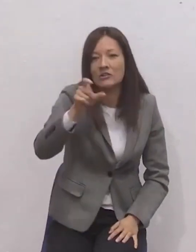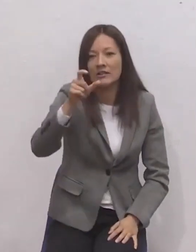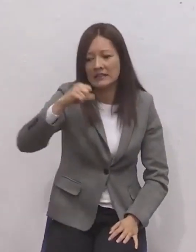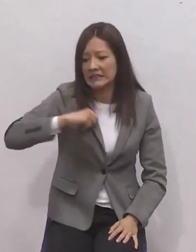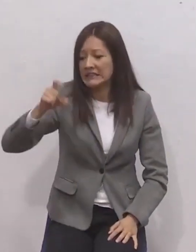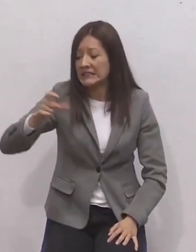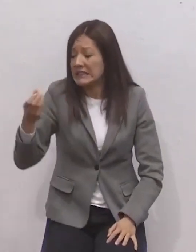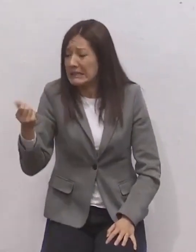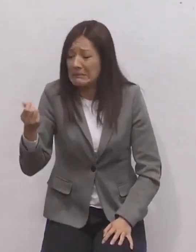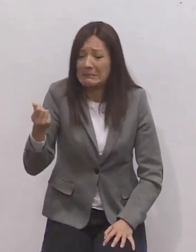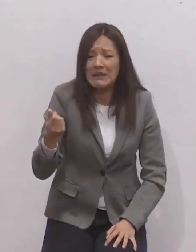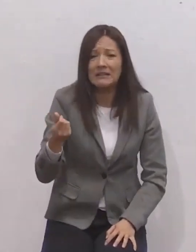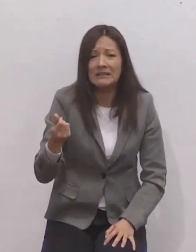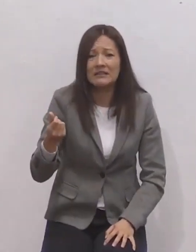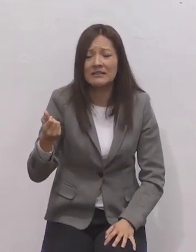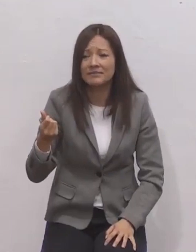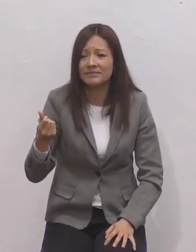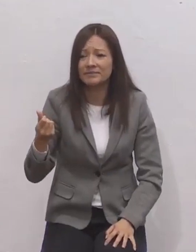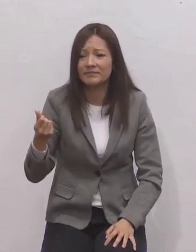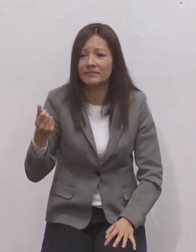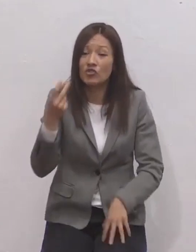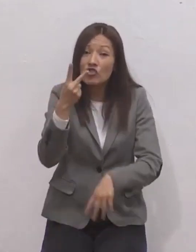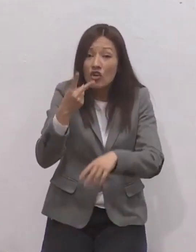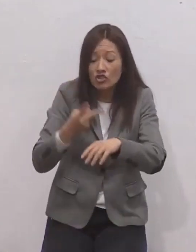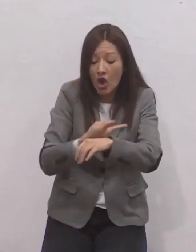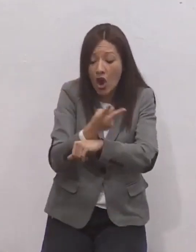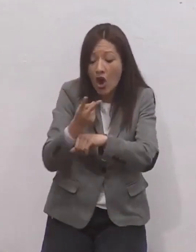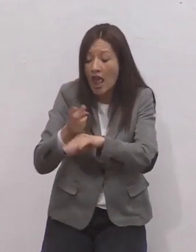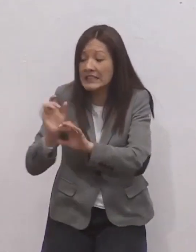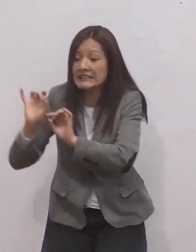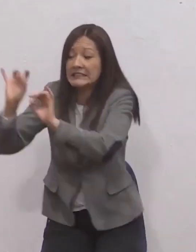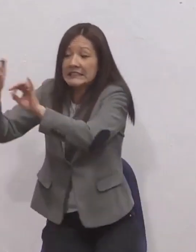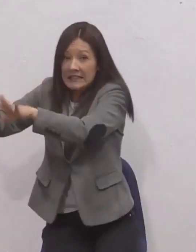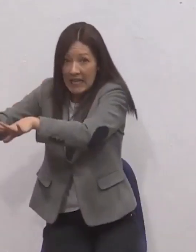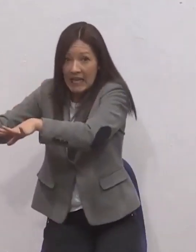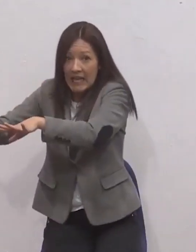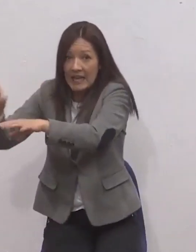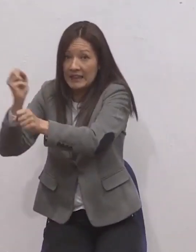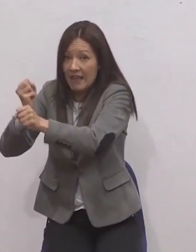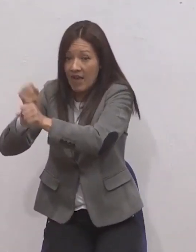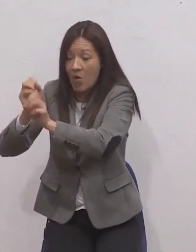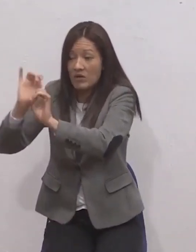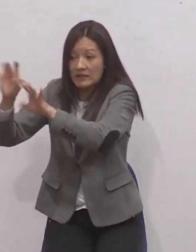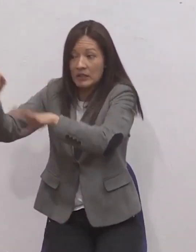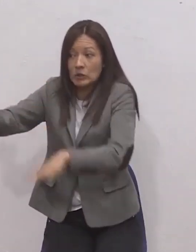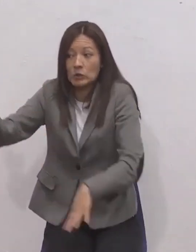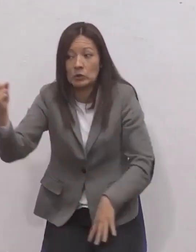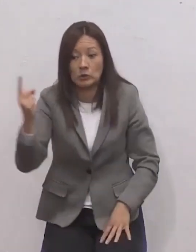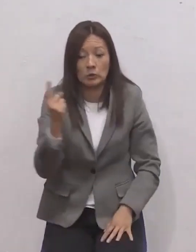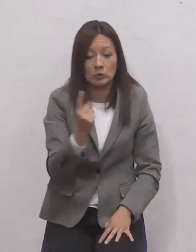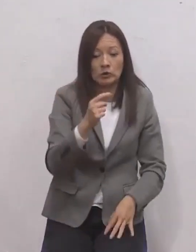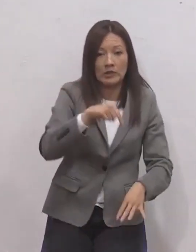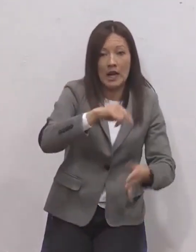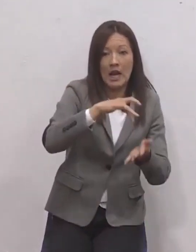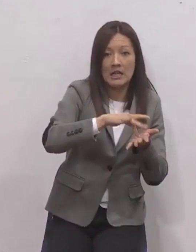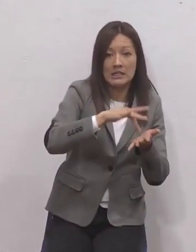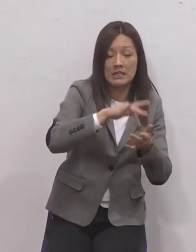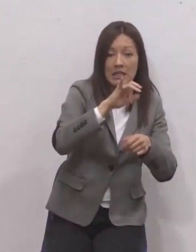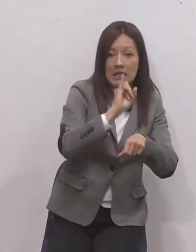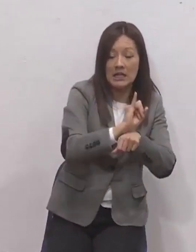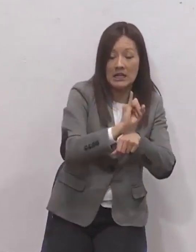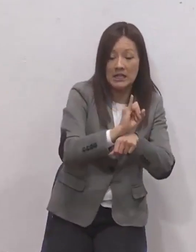del diario, que deje 2 horas o 3 horas de trabajar para poder venir